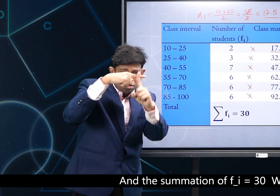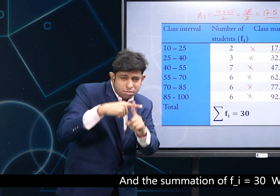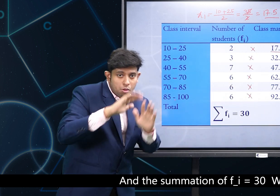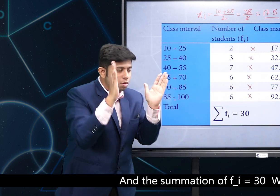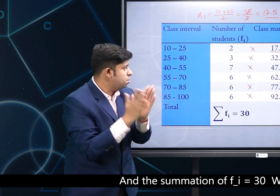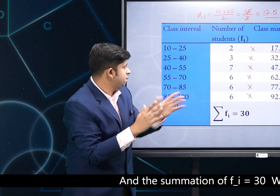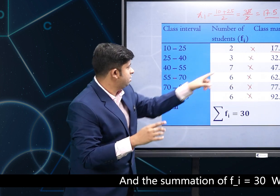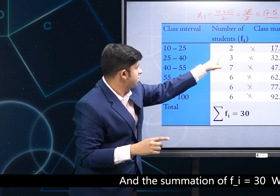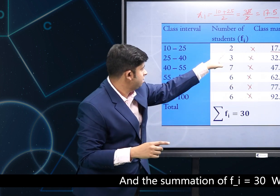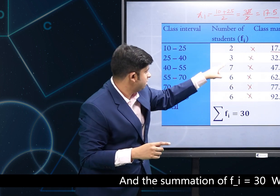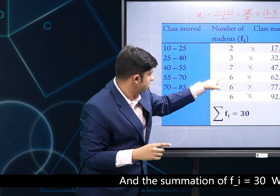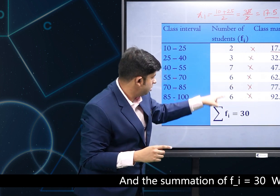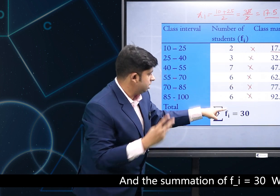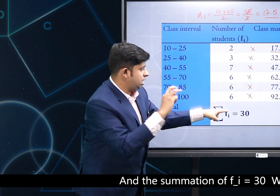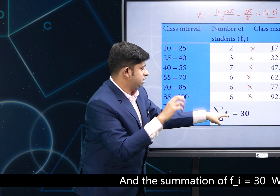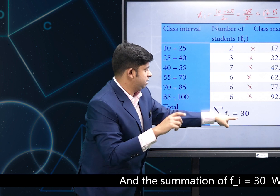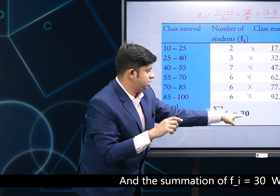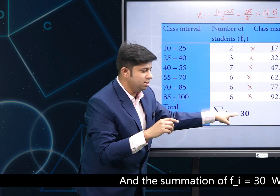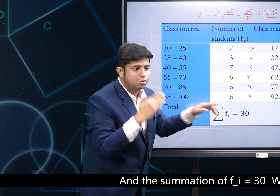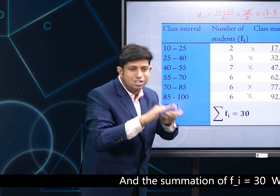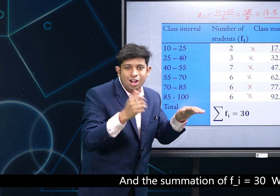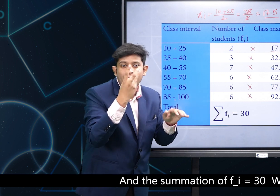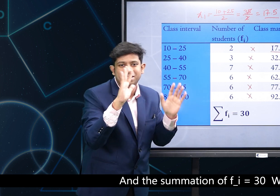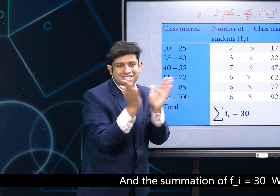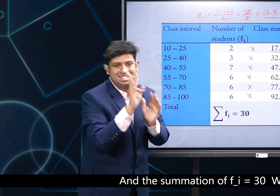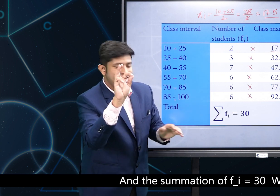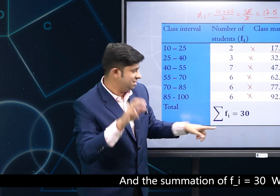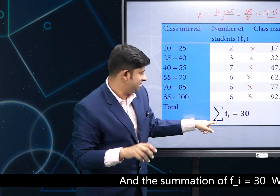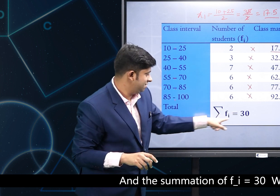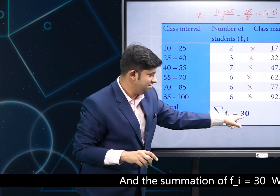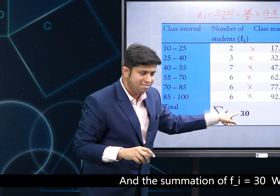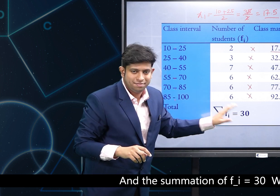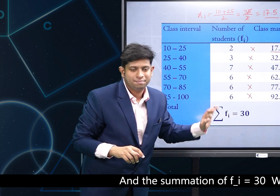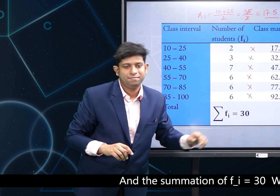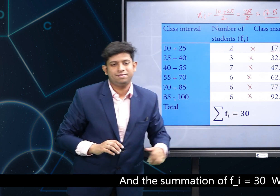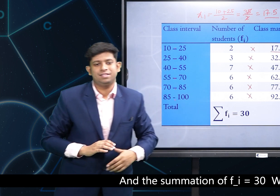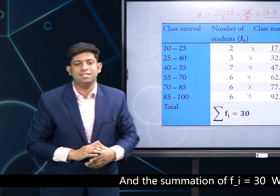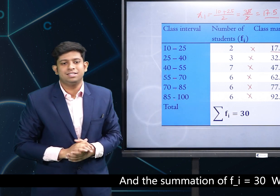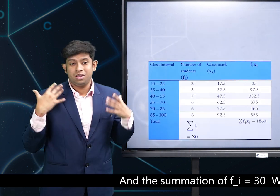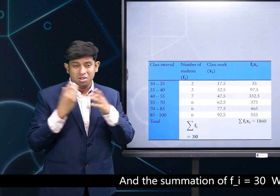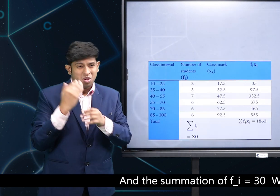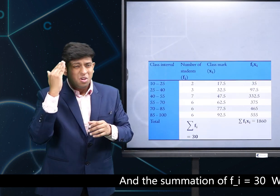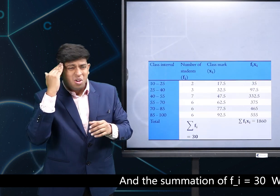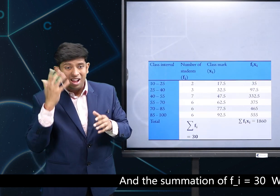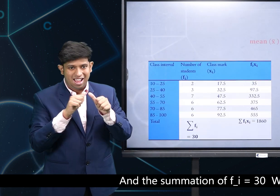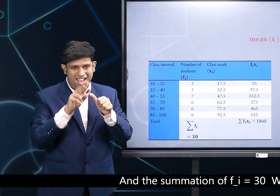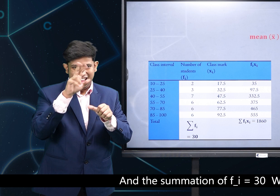and the summation of F1 is equal to 30. We know mean x